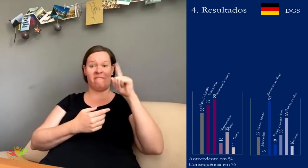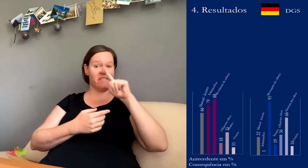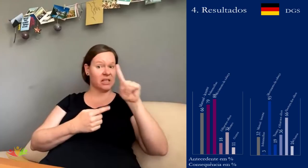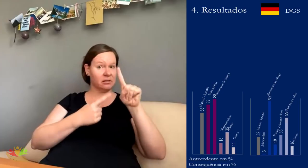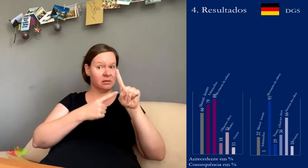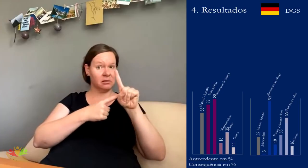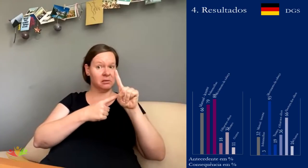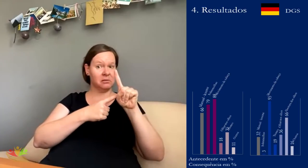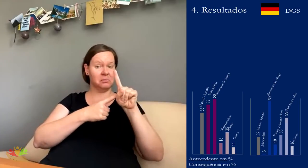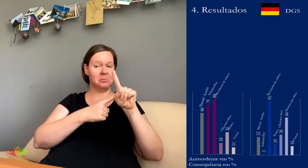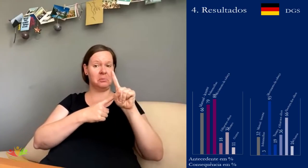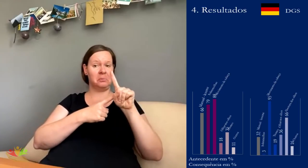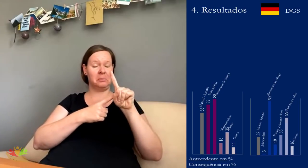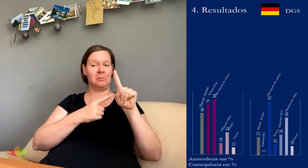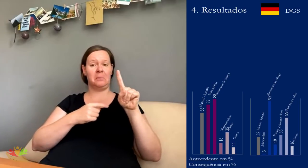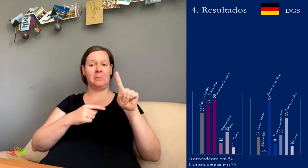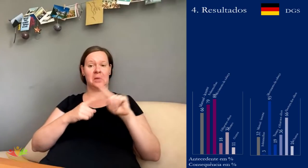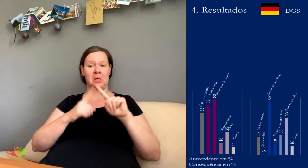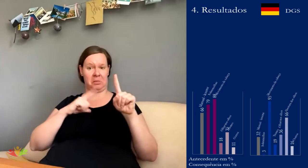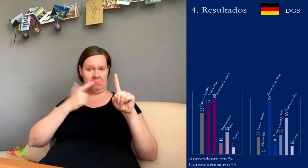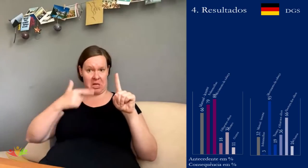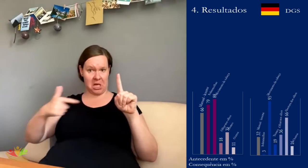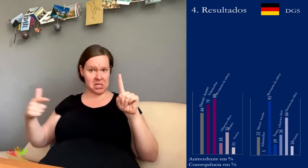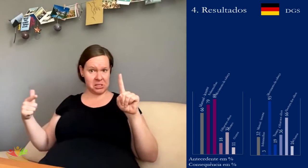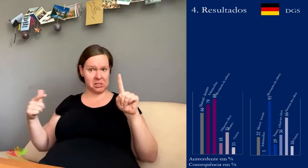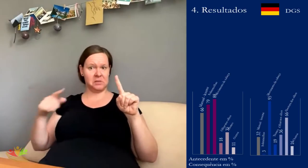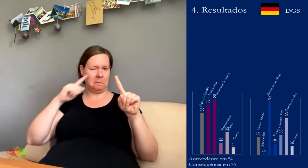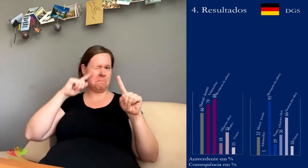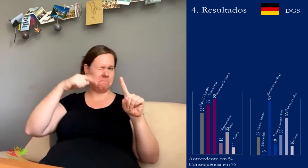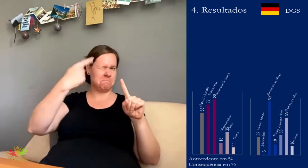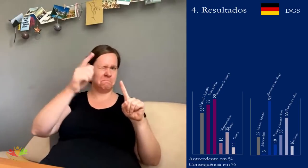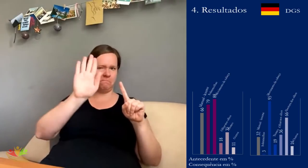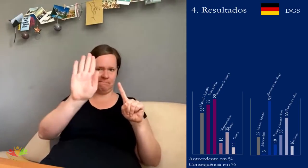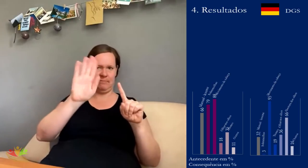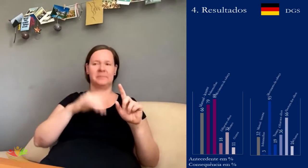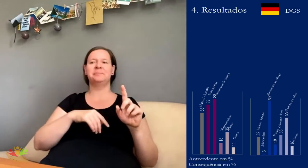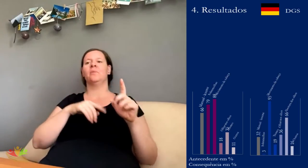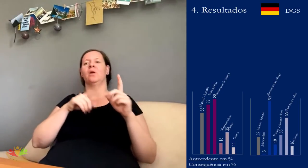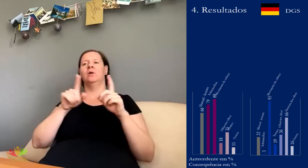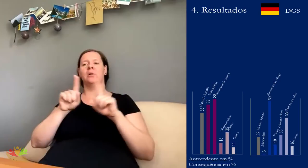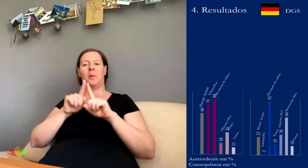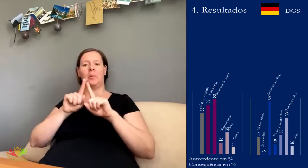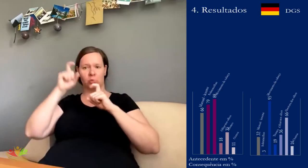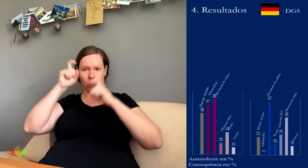parecida, nós temos a oração antecedente, também com um sinal, que é